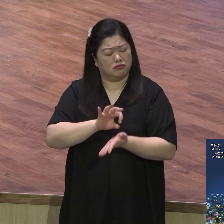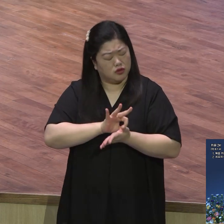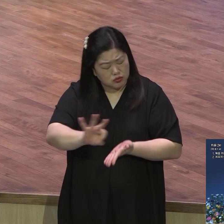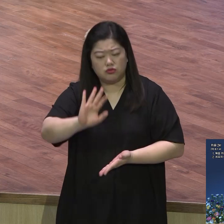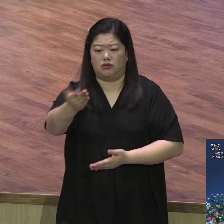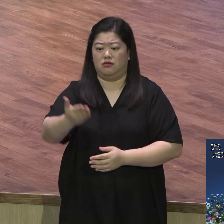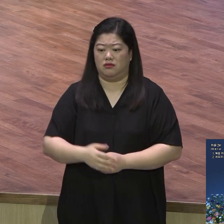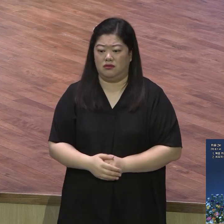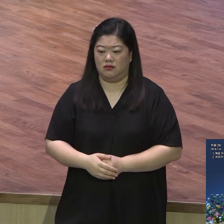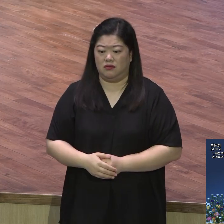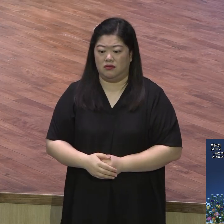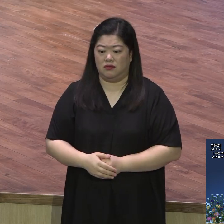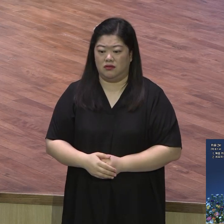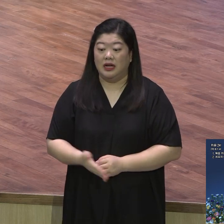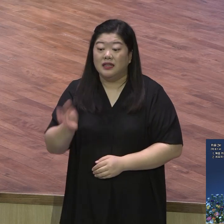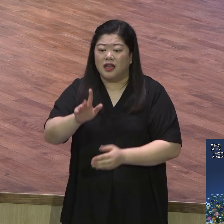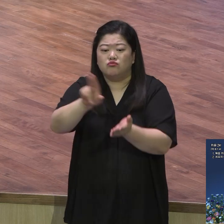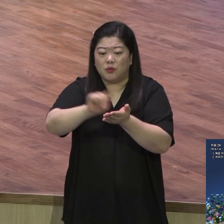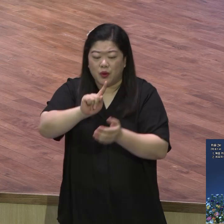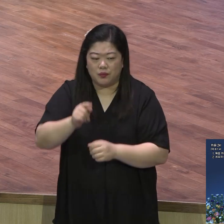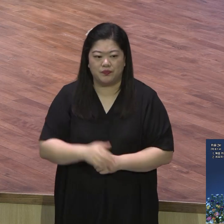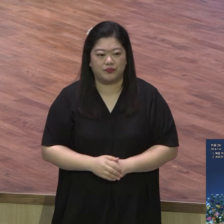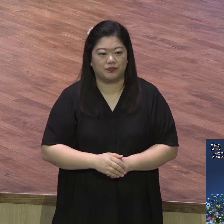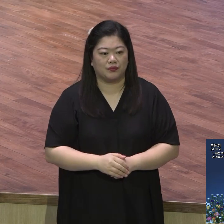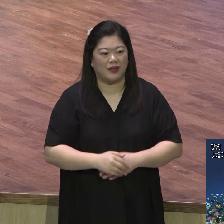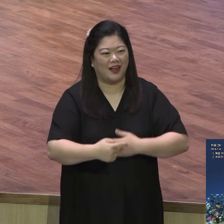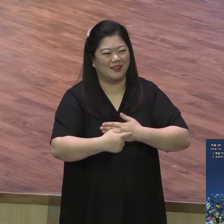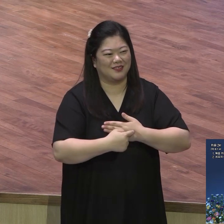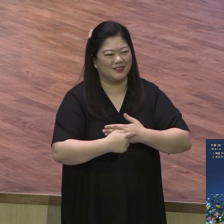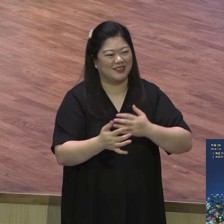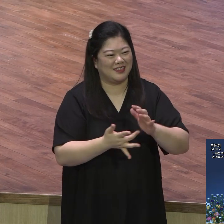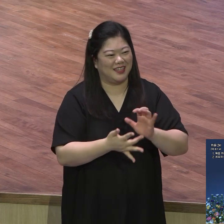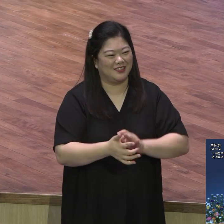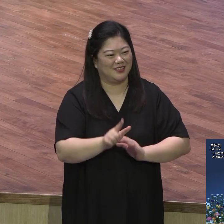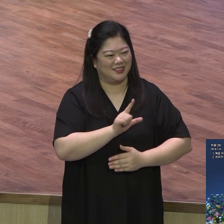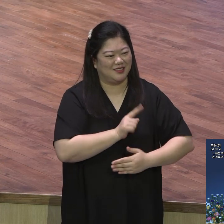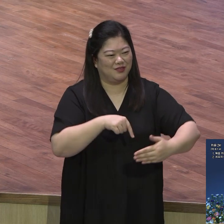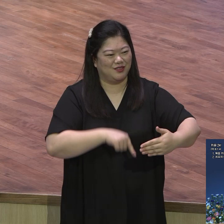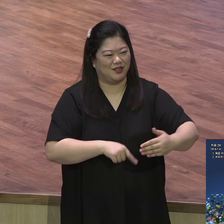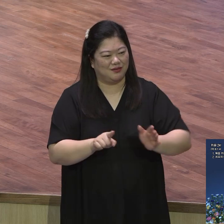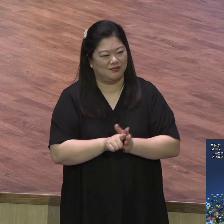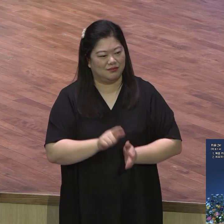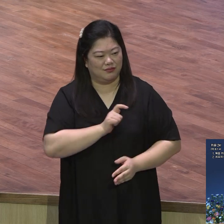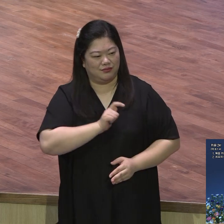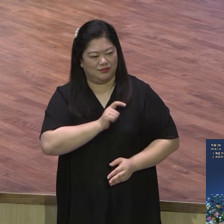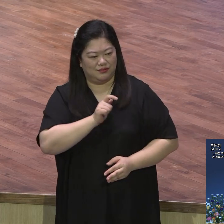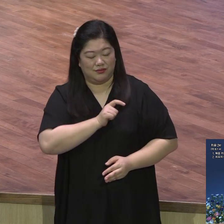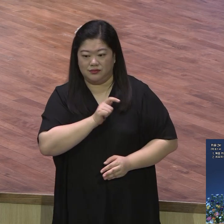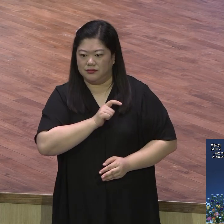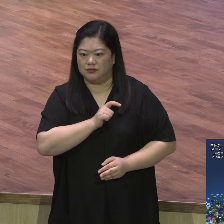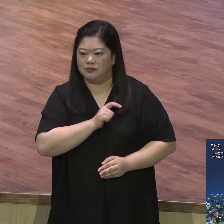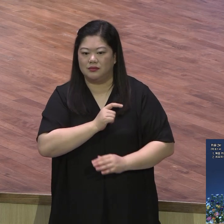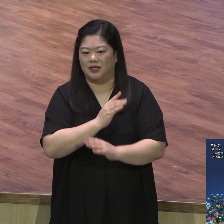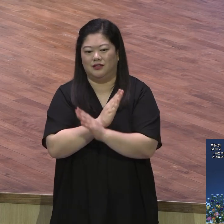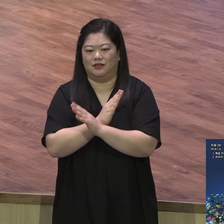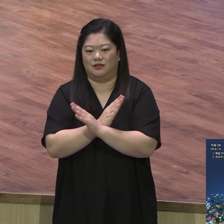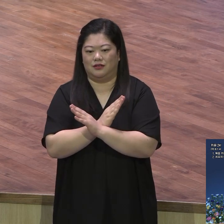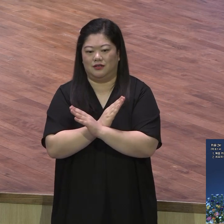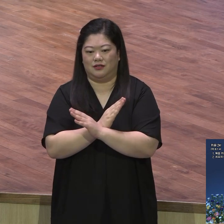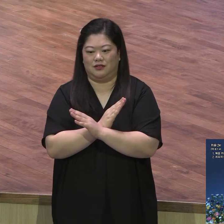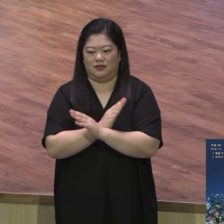믿으면 돼요. 믿으면 안 믿으면 여러분 도리어 터져요. 터져. 그런지 성경에 나와 있습니다. 내가 바울을